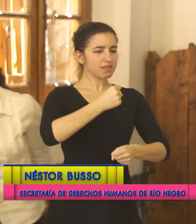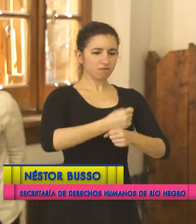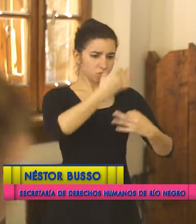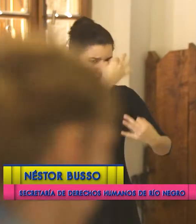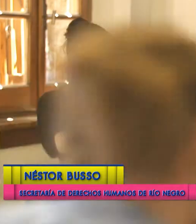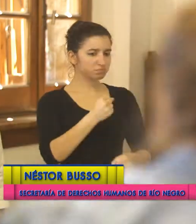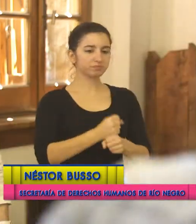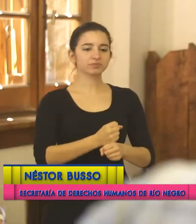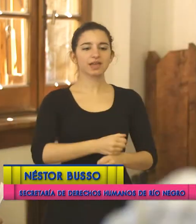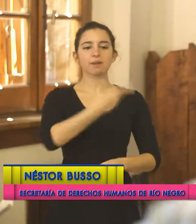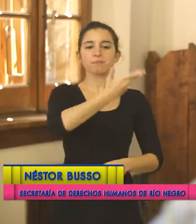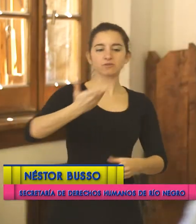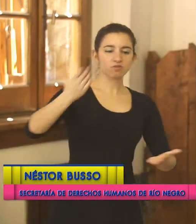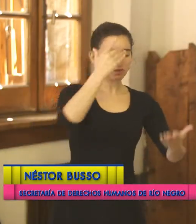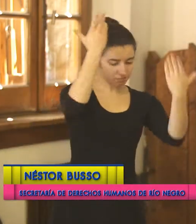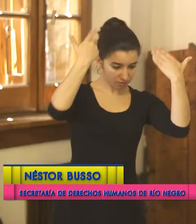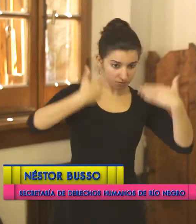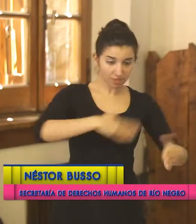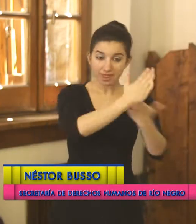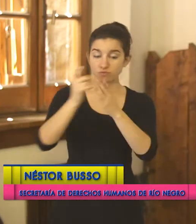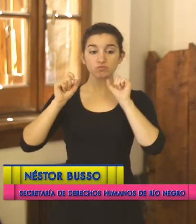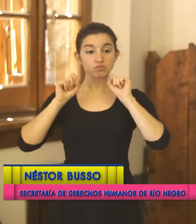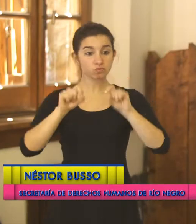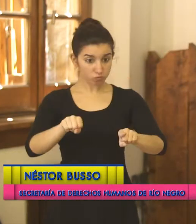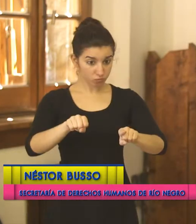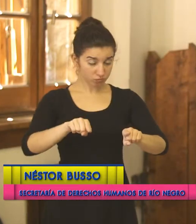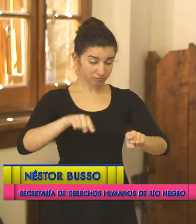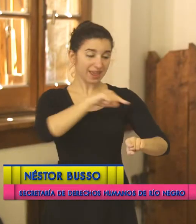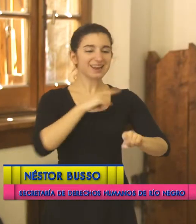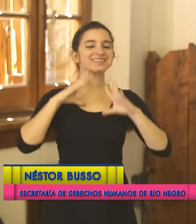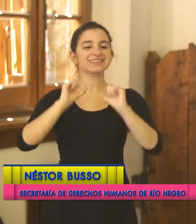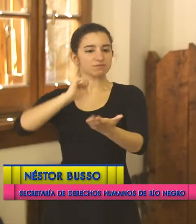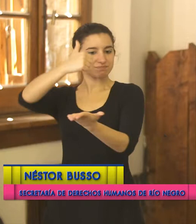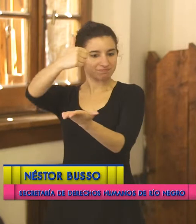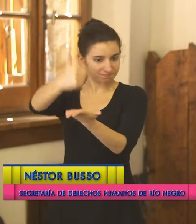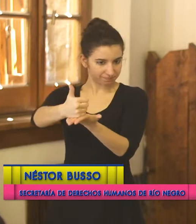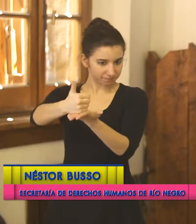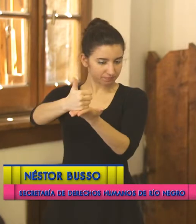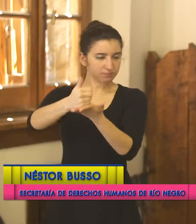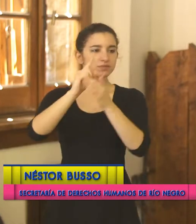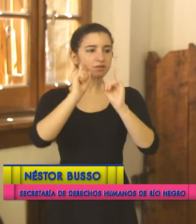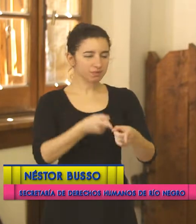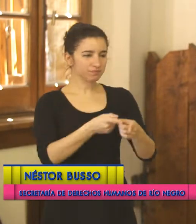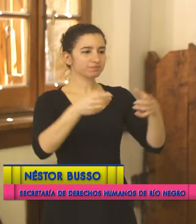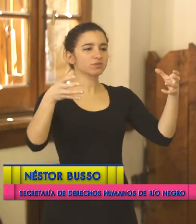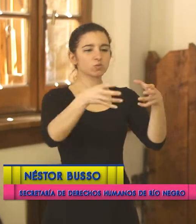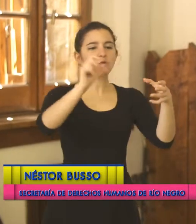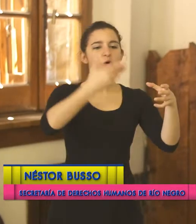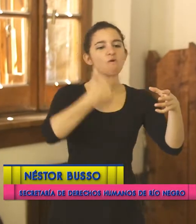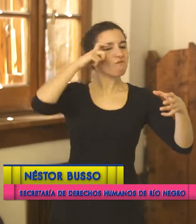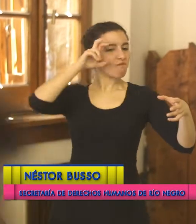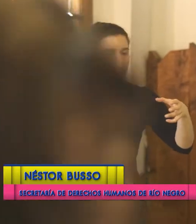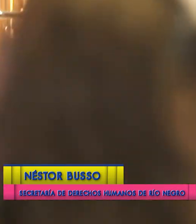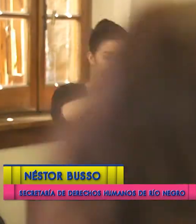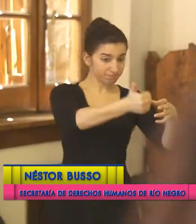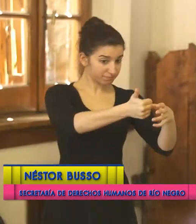secretario de Derechos Humanos de la provincia de Río negro y como integrante del Consejo Federal de comunicación audiovisual